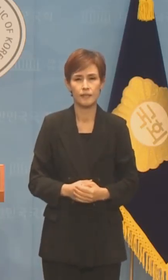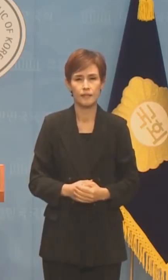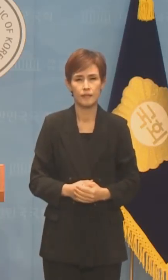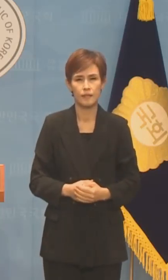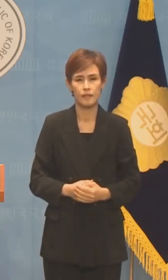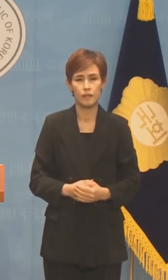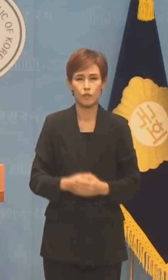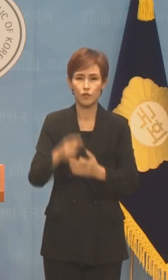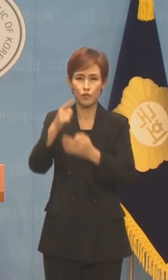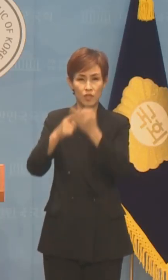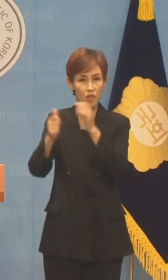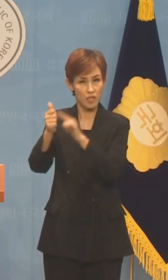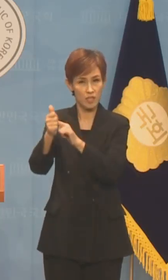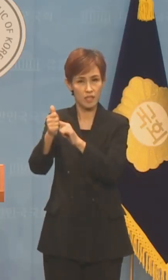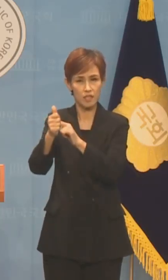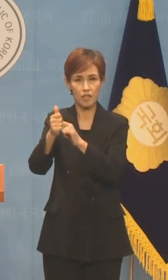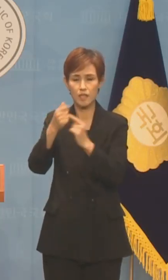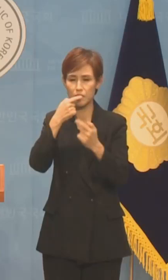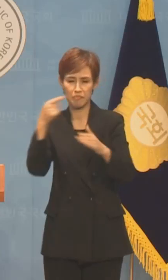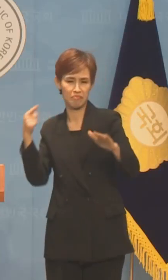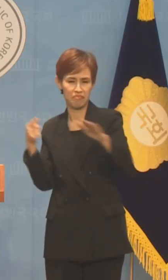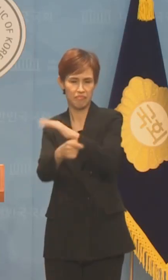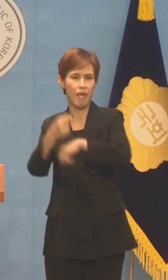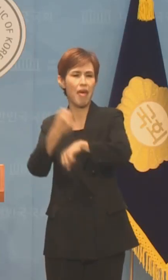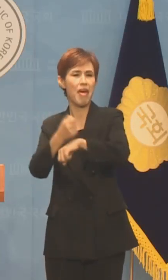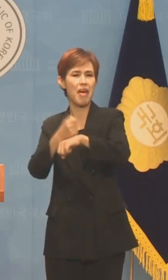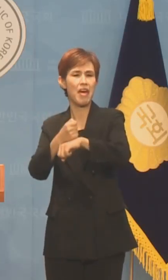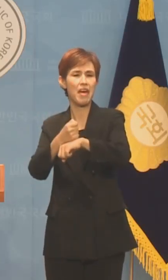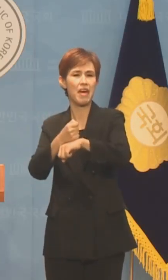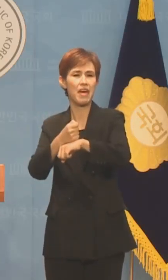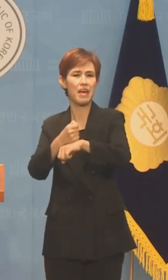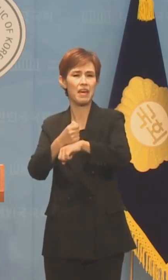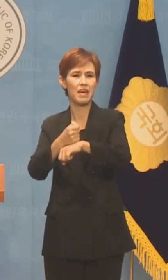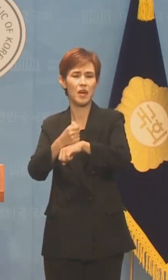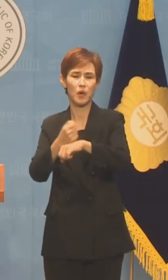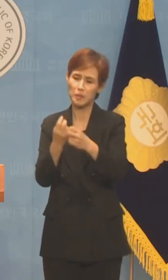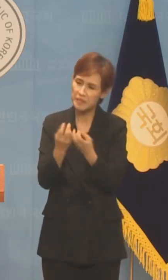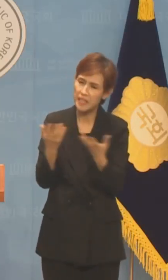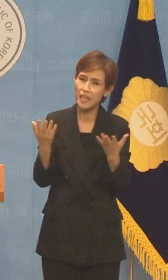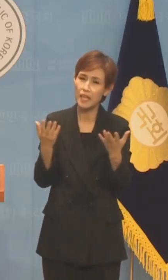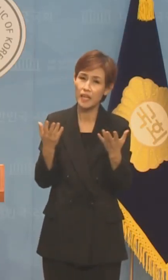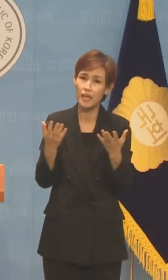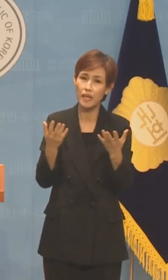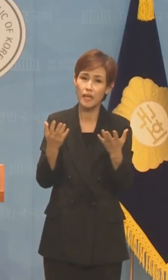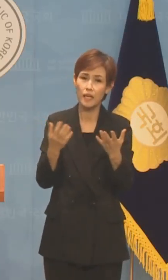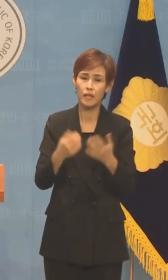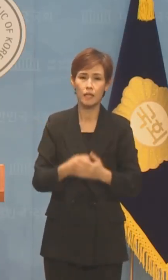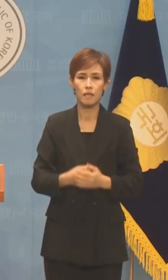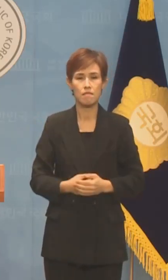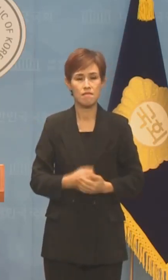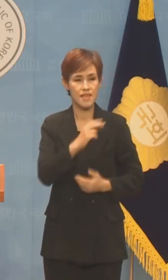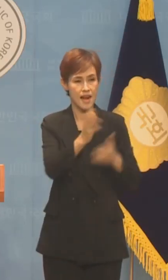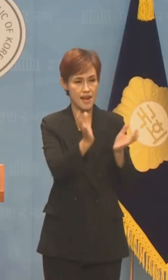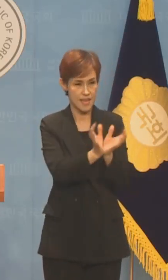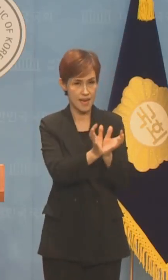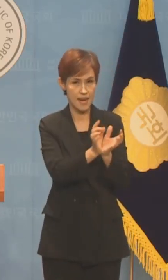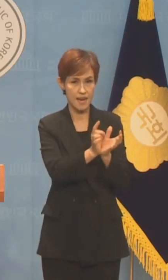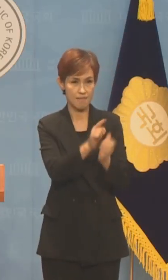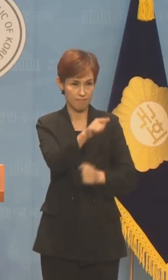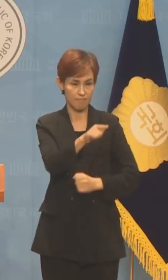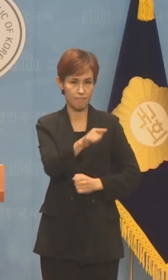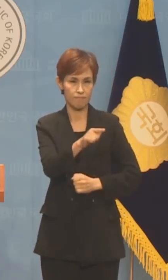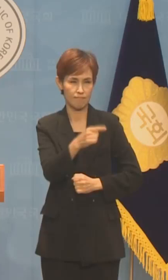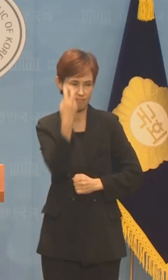어쩌면 윤석열이 계엄을 선포할 수밖에 없었다고 주장하는 야당의 폭거를 수서